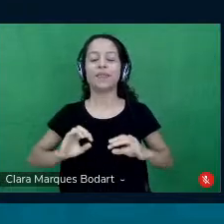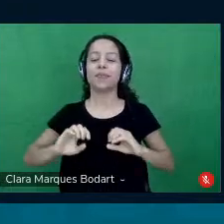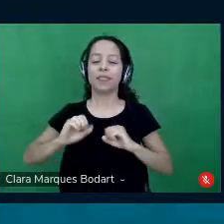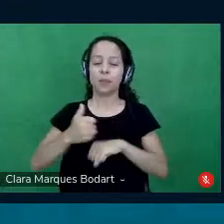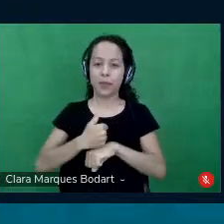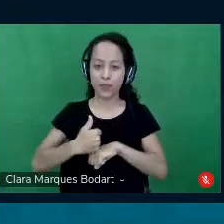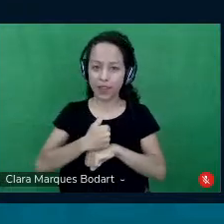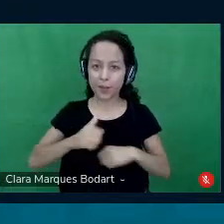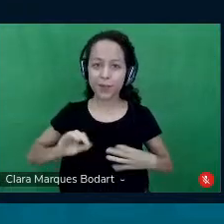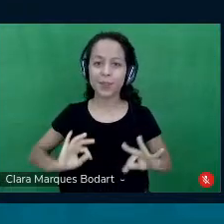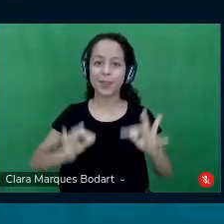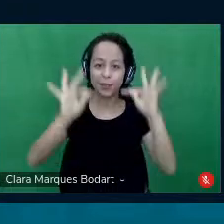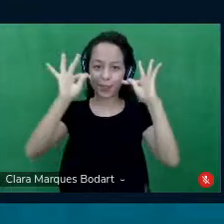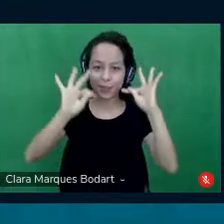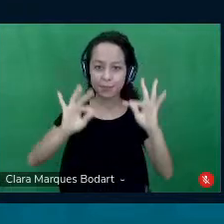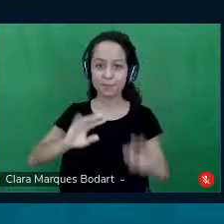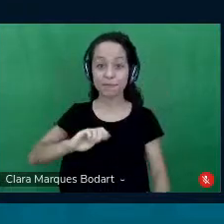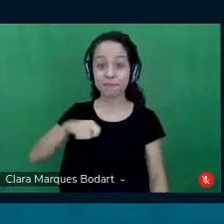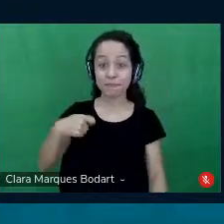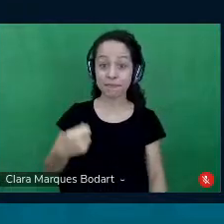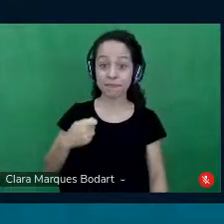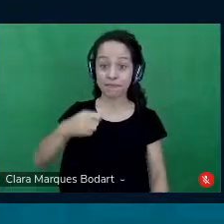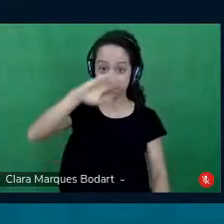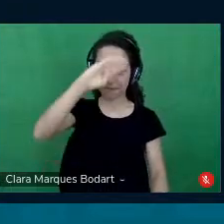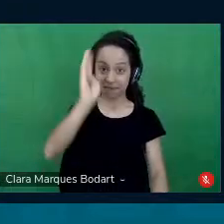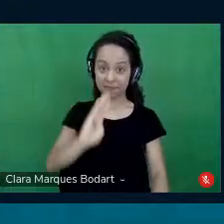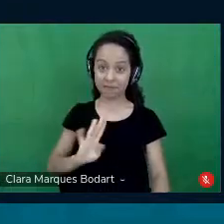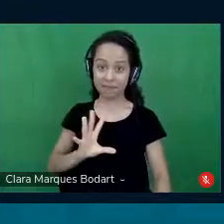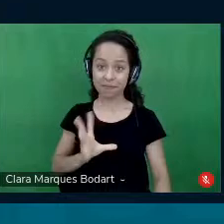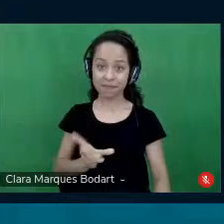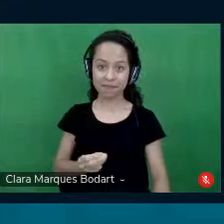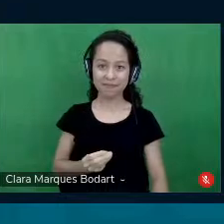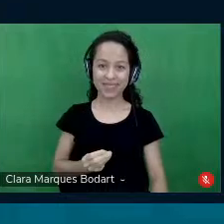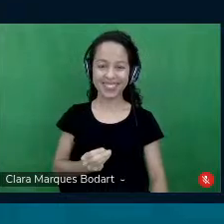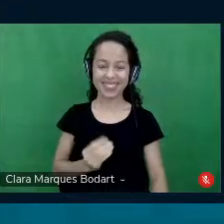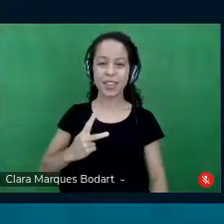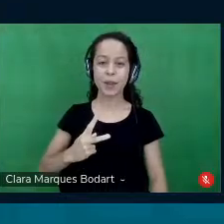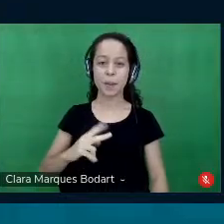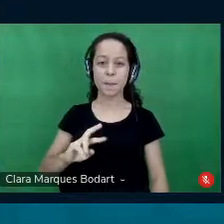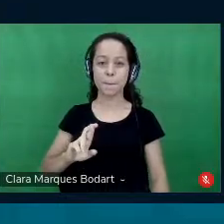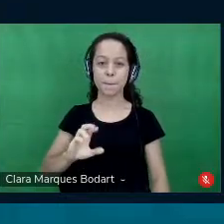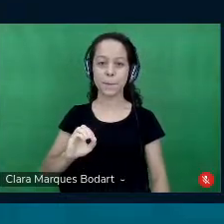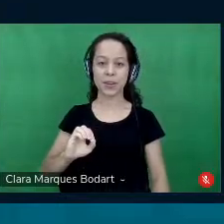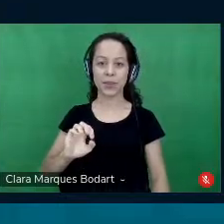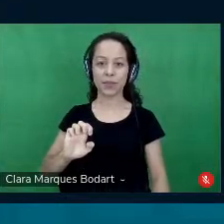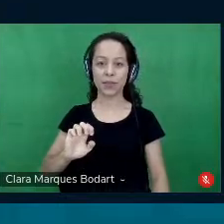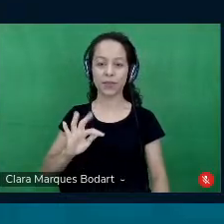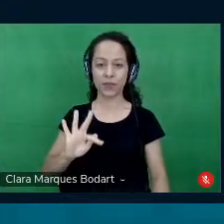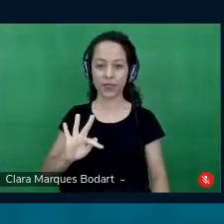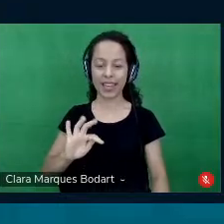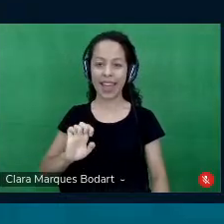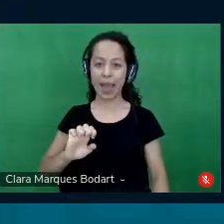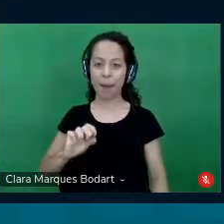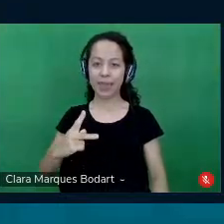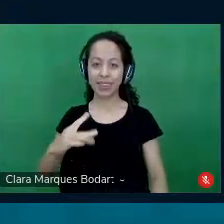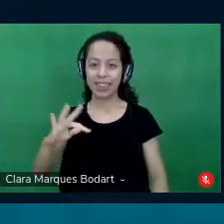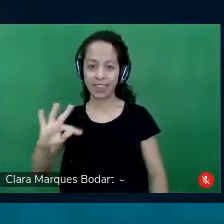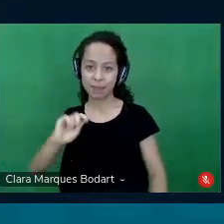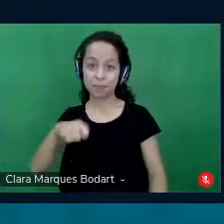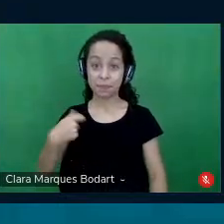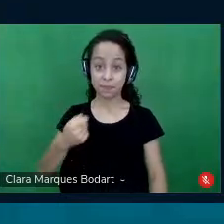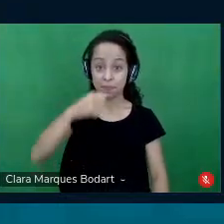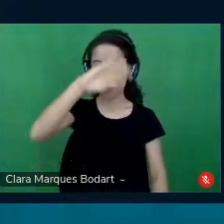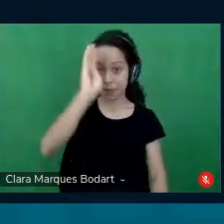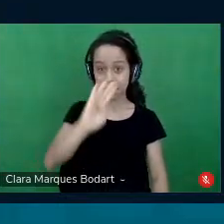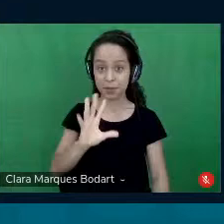O evento de hoje marca o início de um processo formativo para os novos estudantes desse programa e